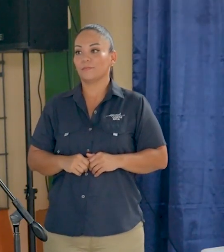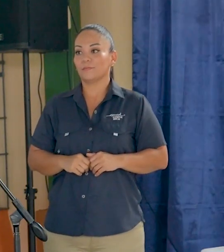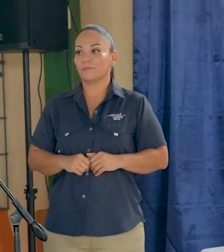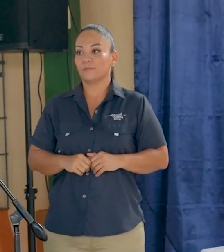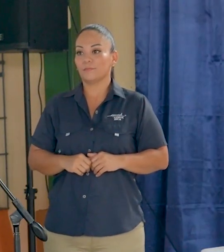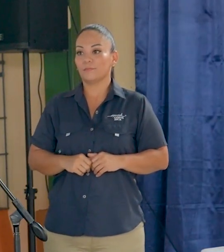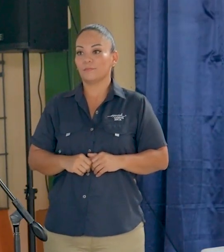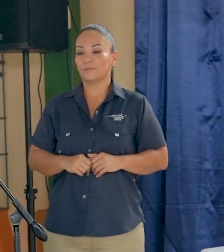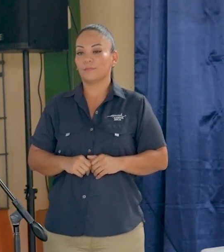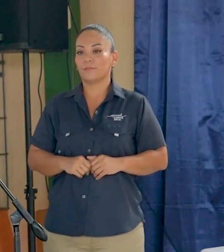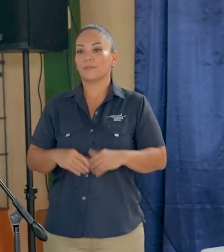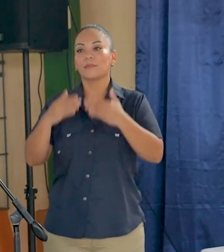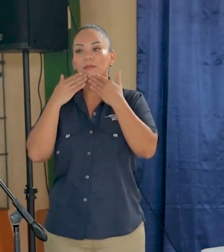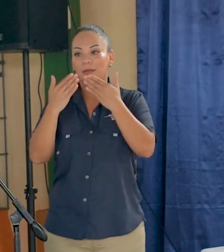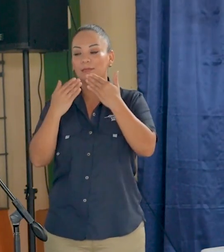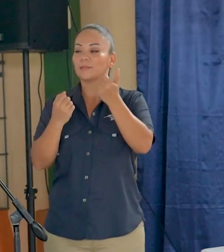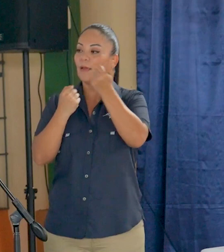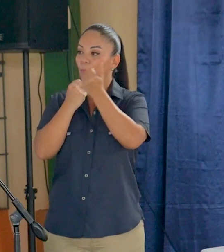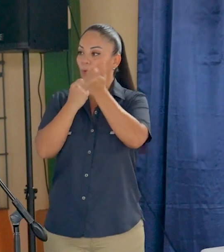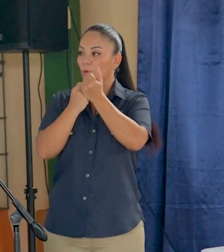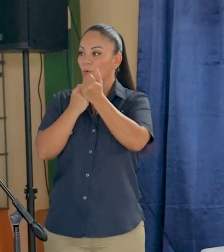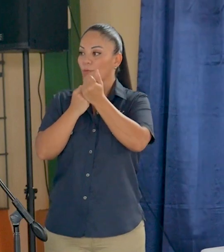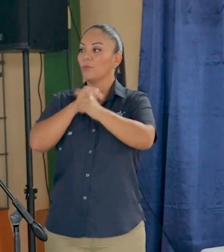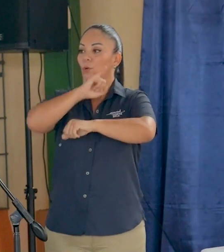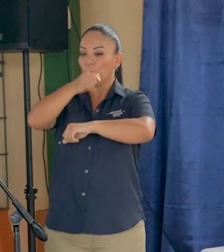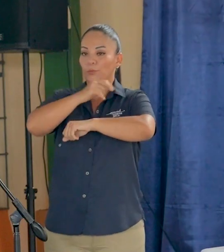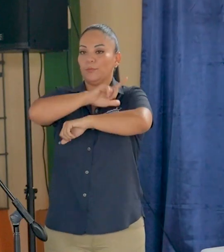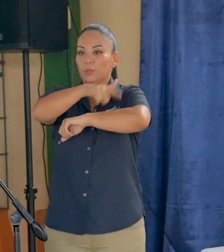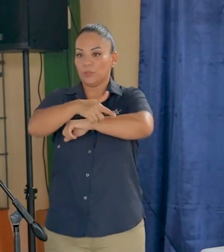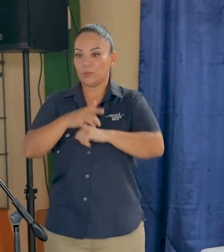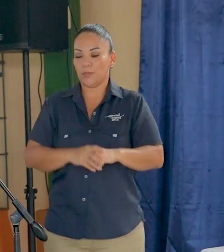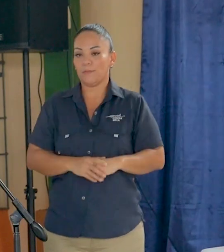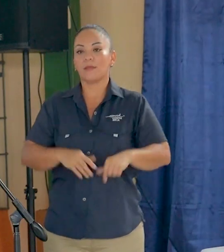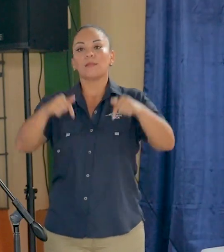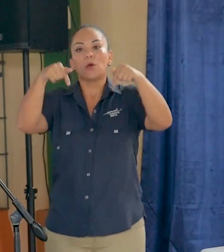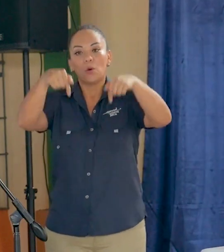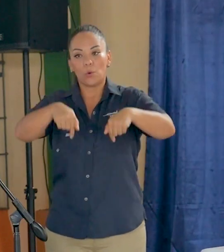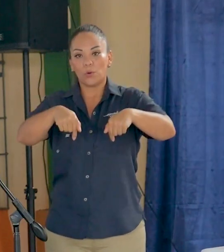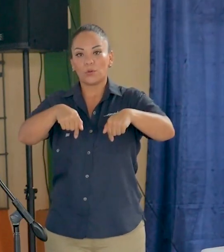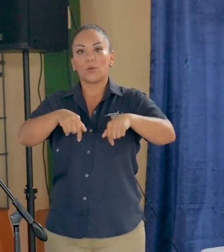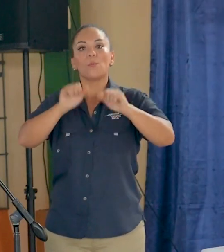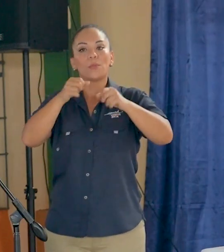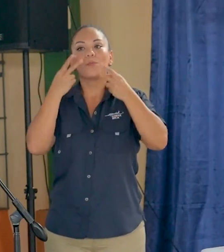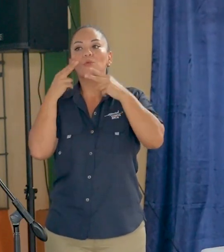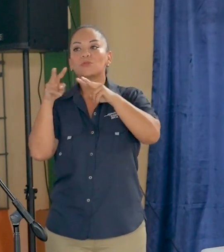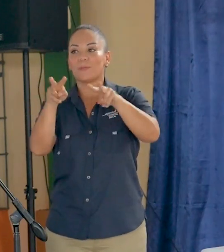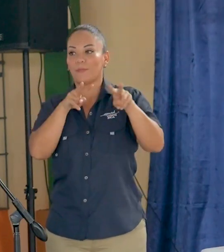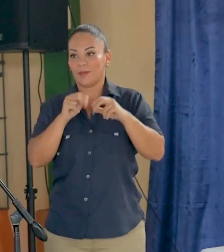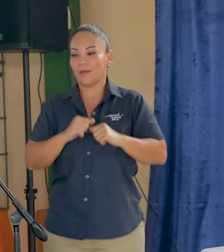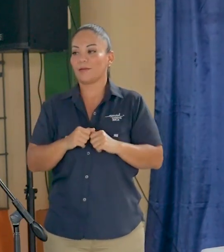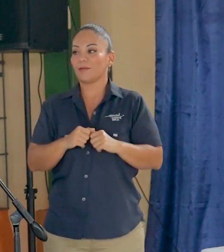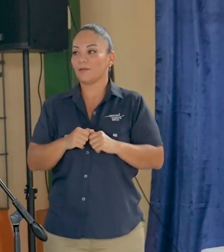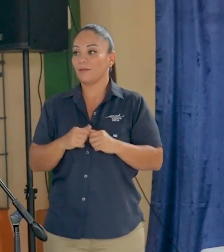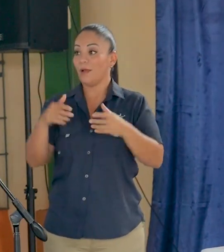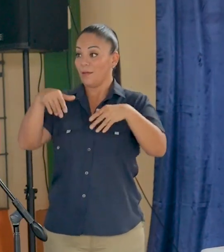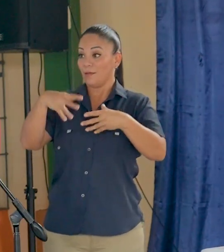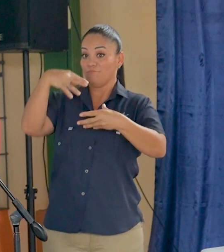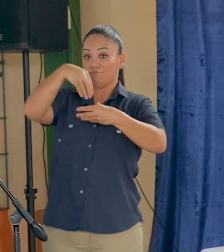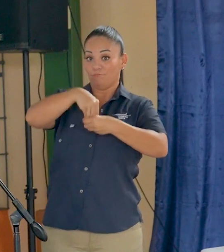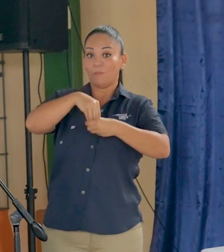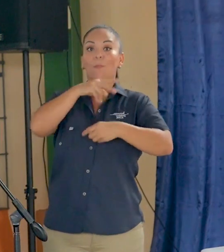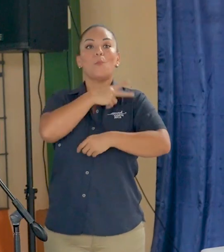Gracias al apoyo de esa junta, de la junta, hoy día podemos materializar voluntades en